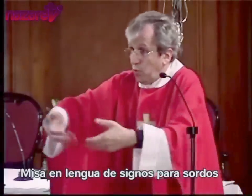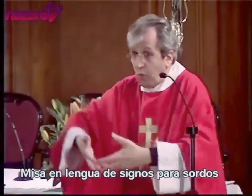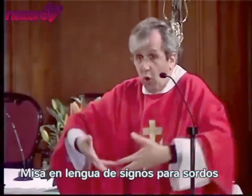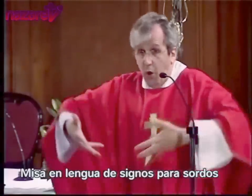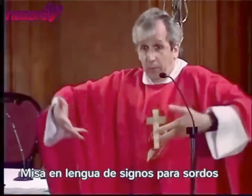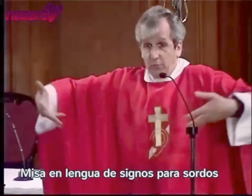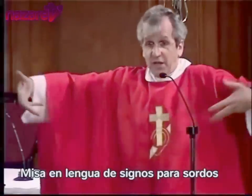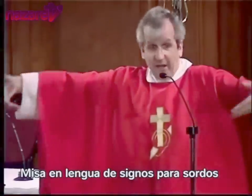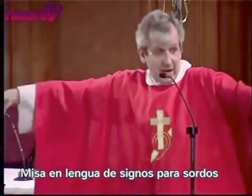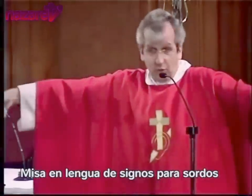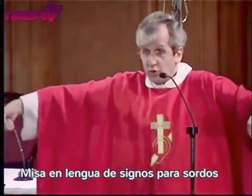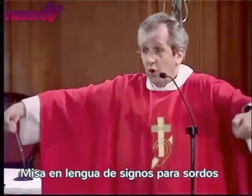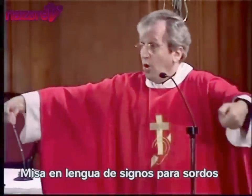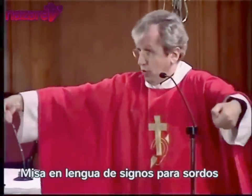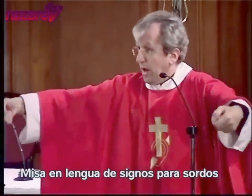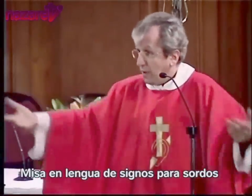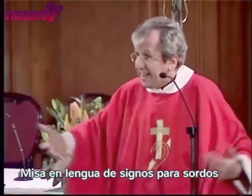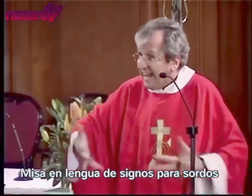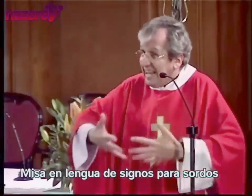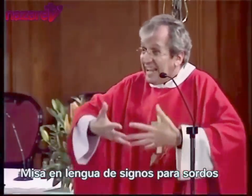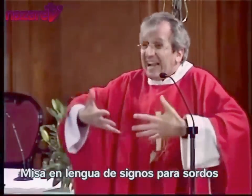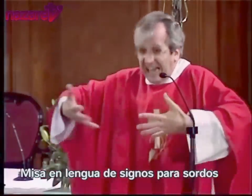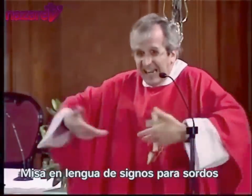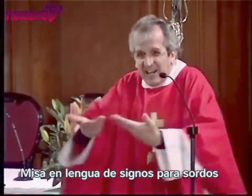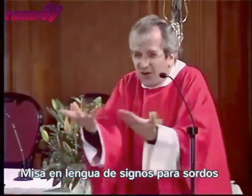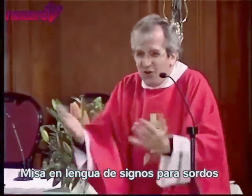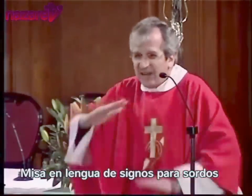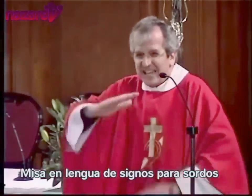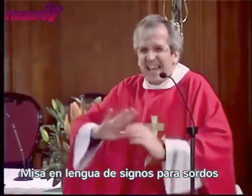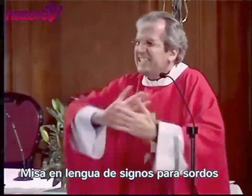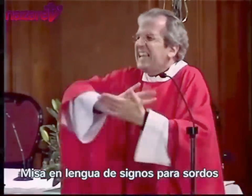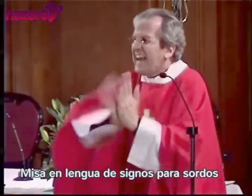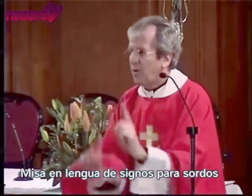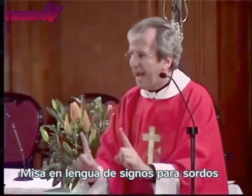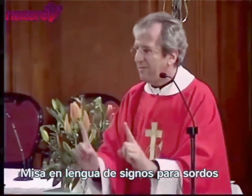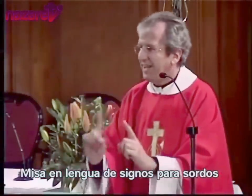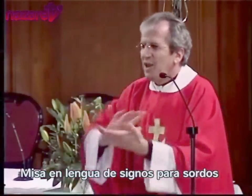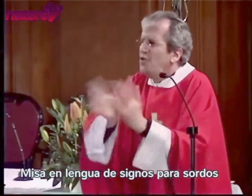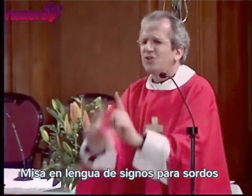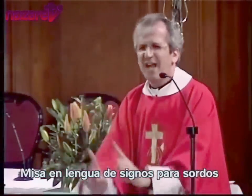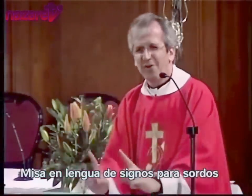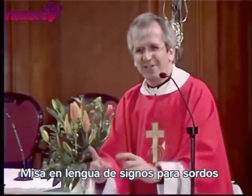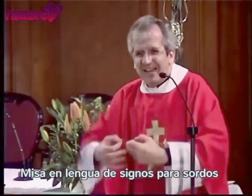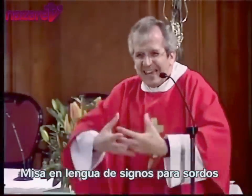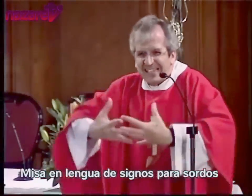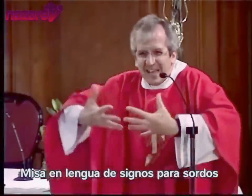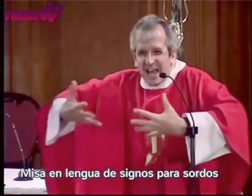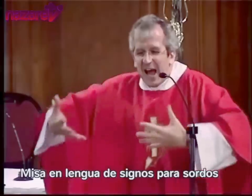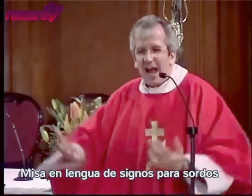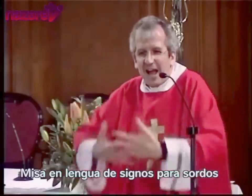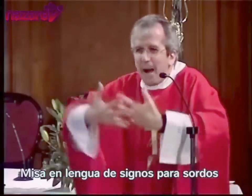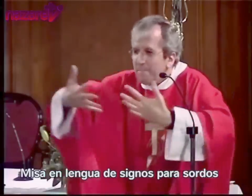con un cubo. O podemos acercarnos con algo. Es decir, no es inagotable, no se agota,